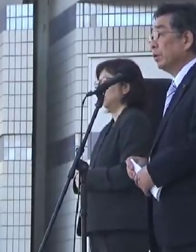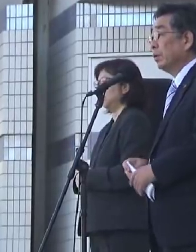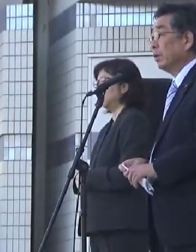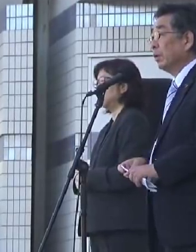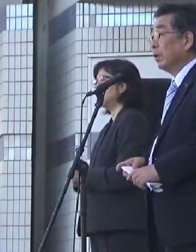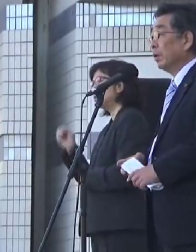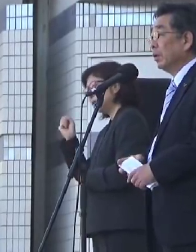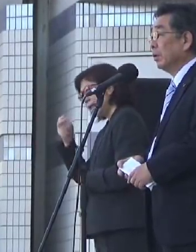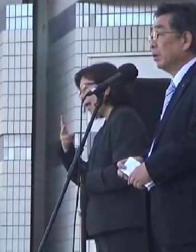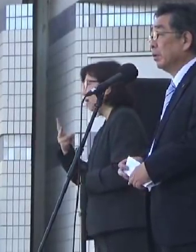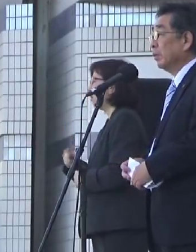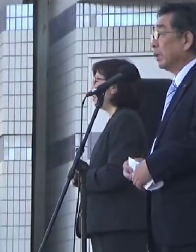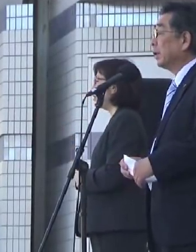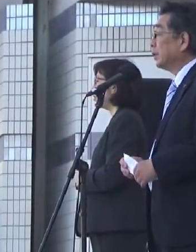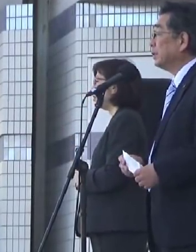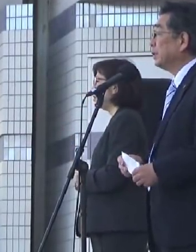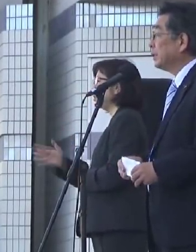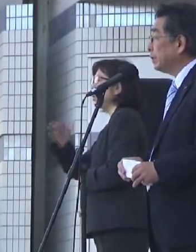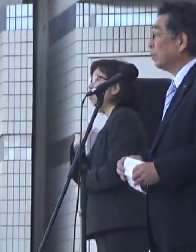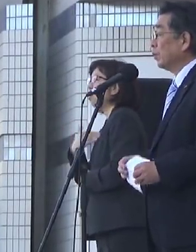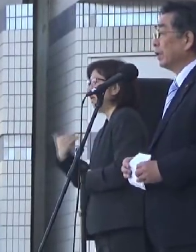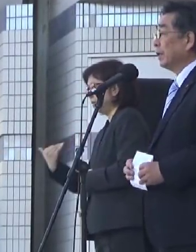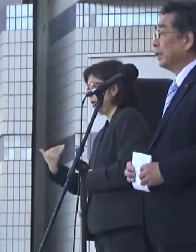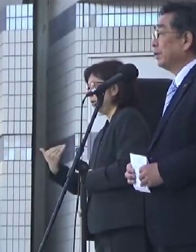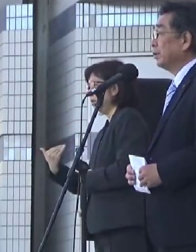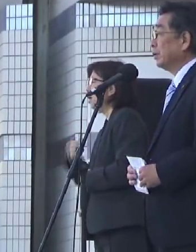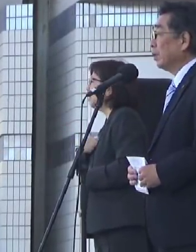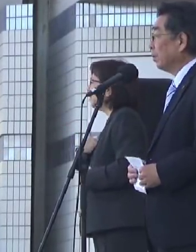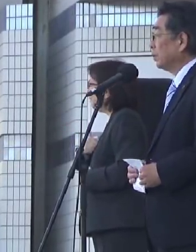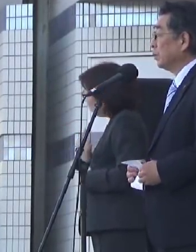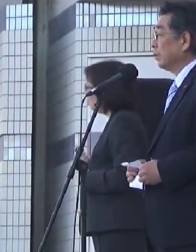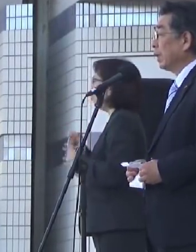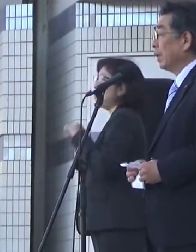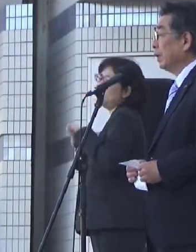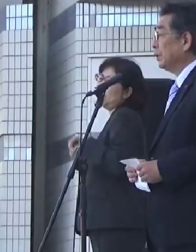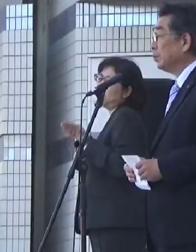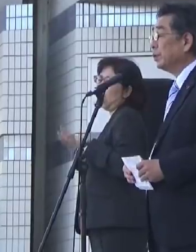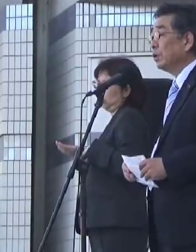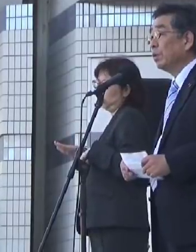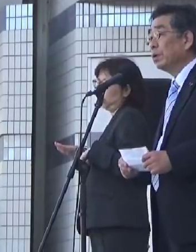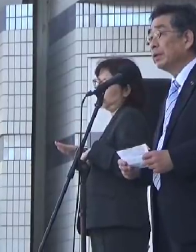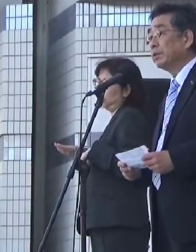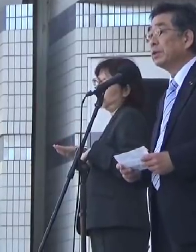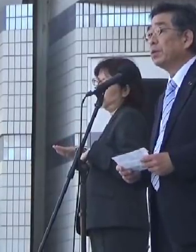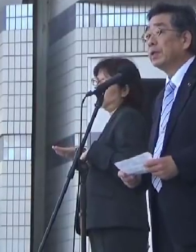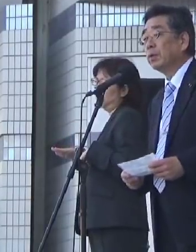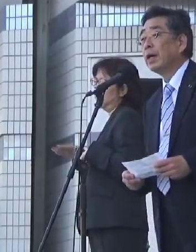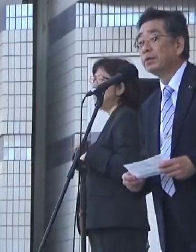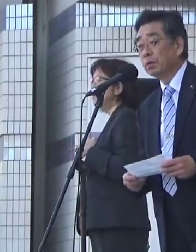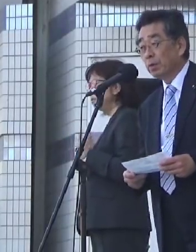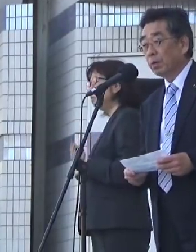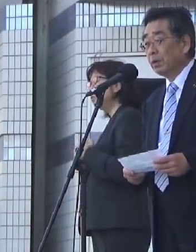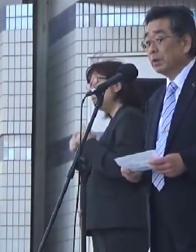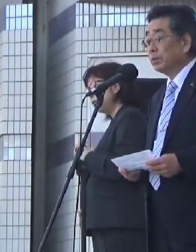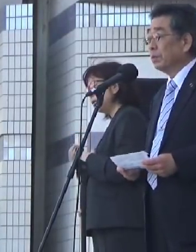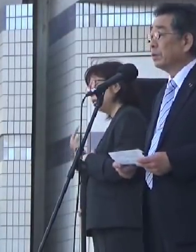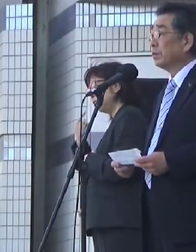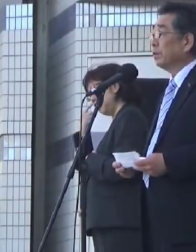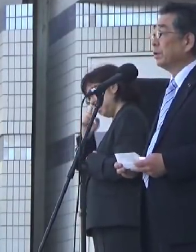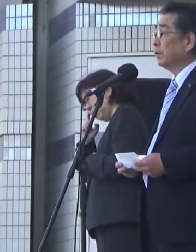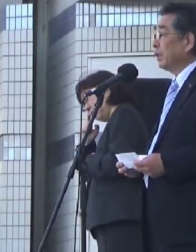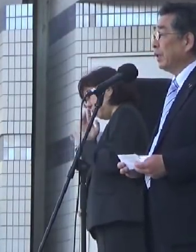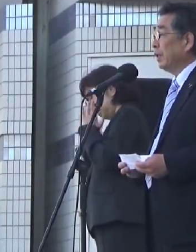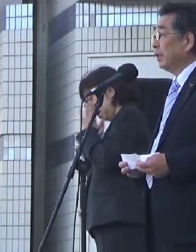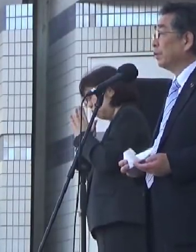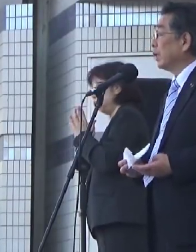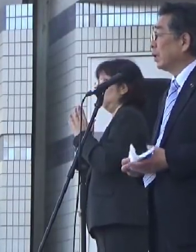何よりも私たち自身の問題だというふうに多くの人が自分の問題として捉えること、そういう